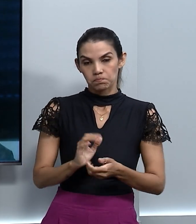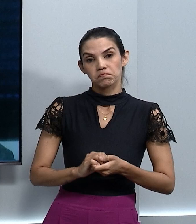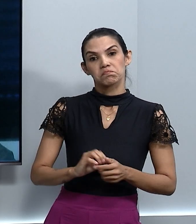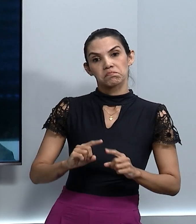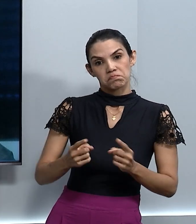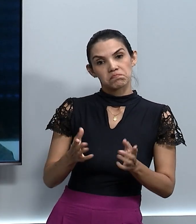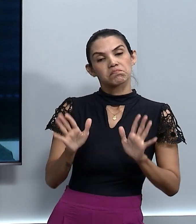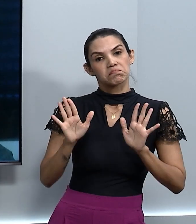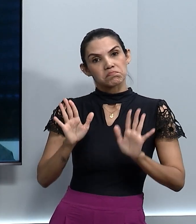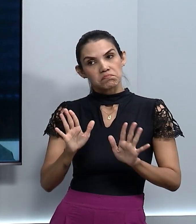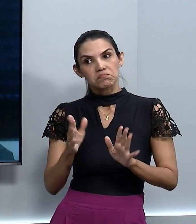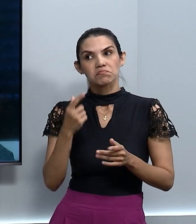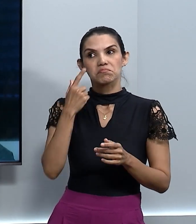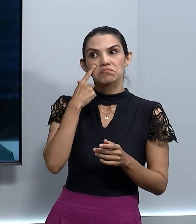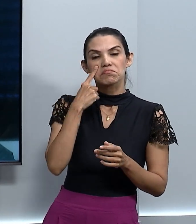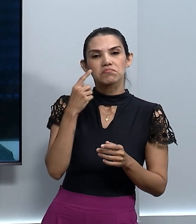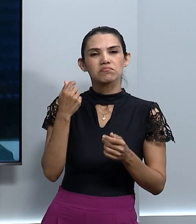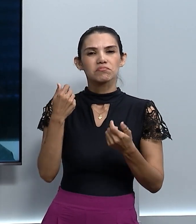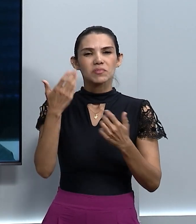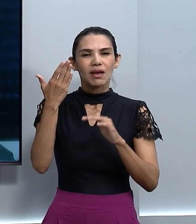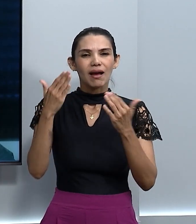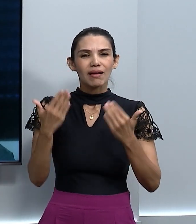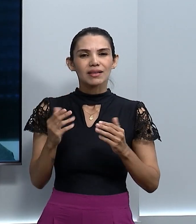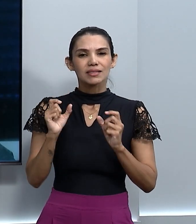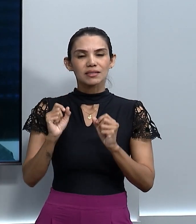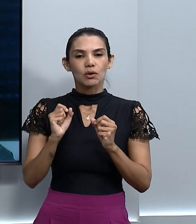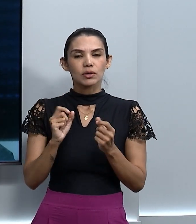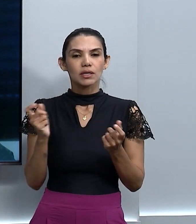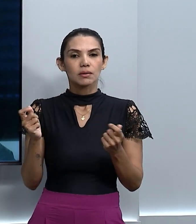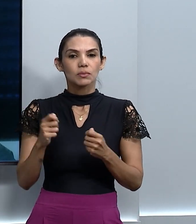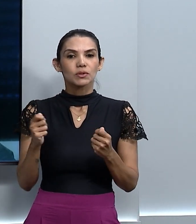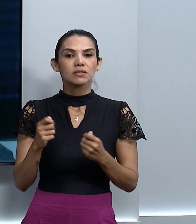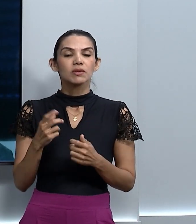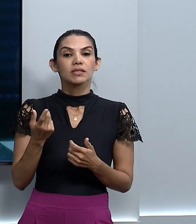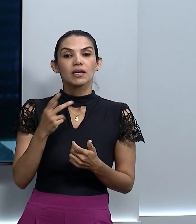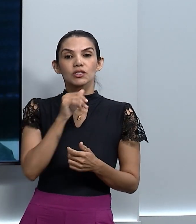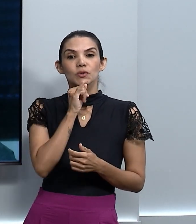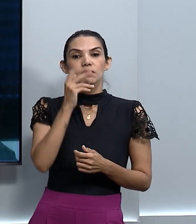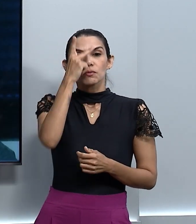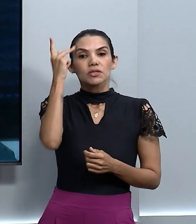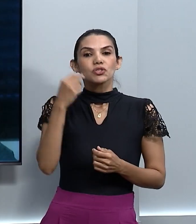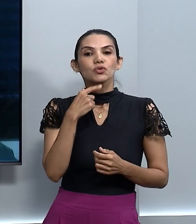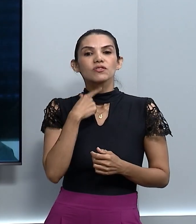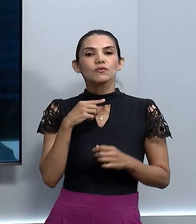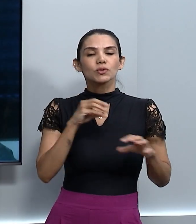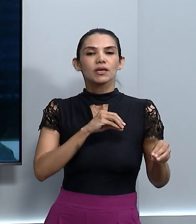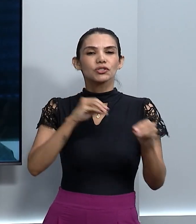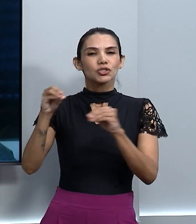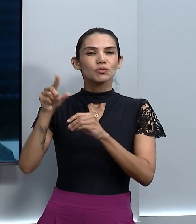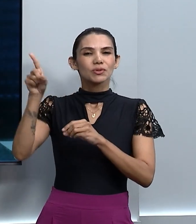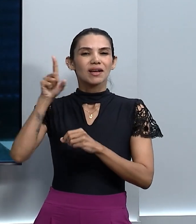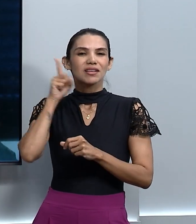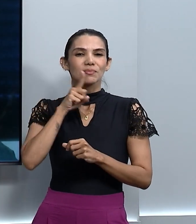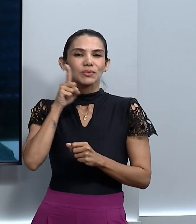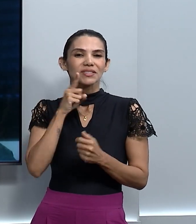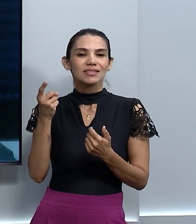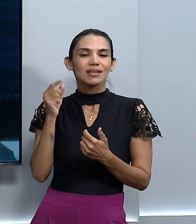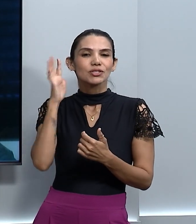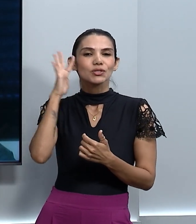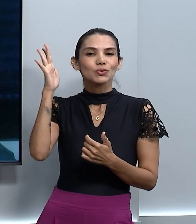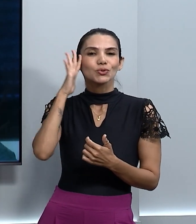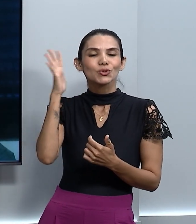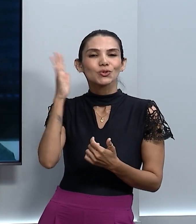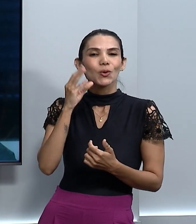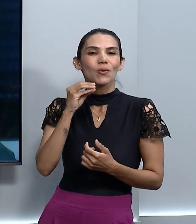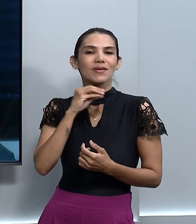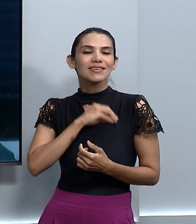de custo-benefício a partir da possibilidade de renda e ascensão social que cada indivíduo vislumbra